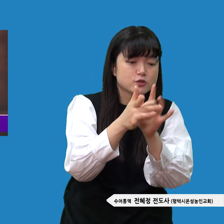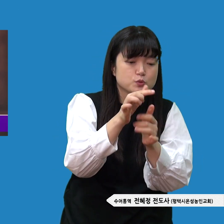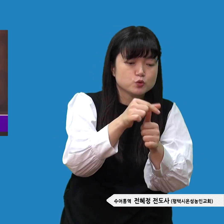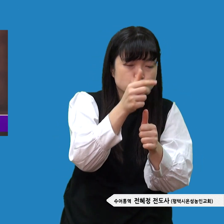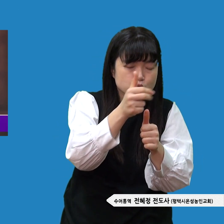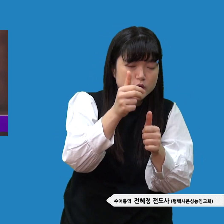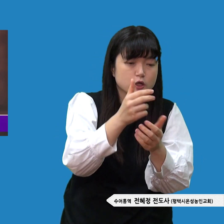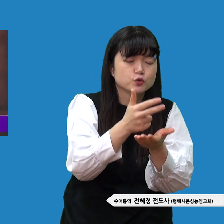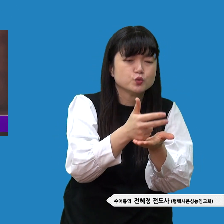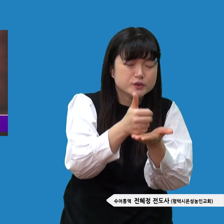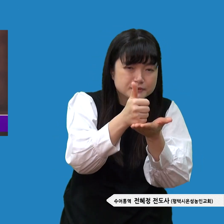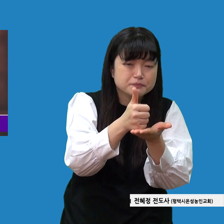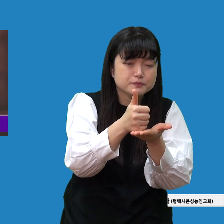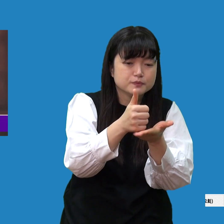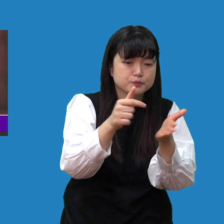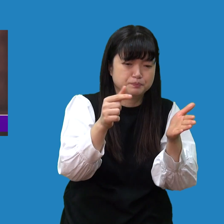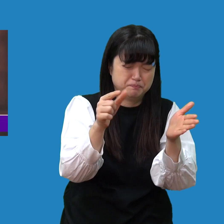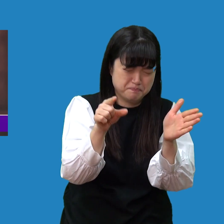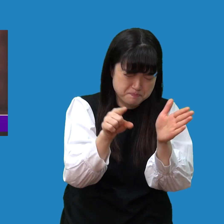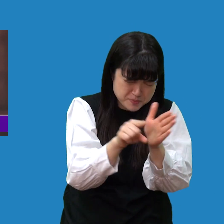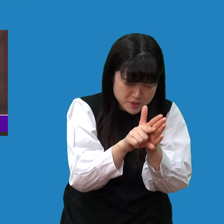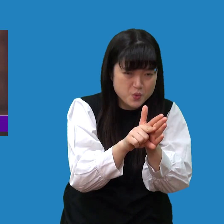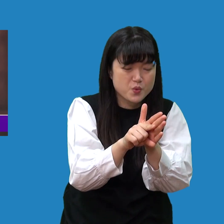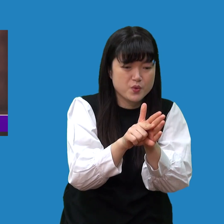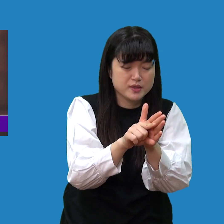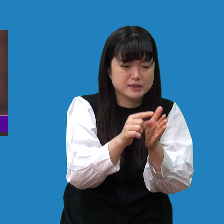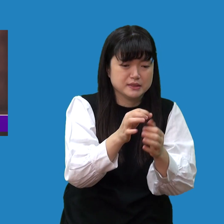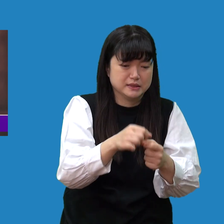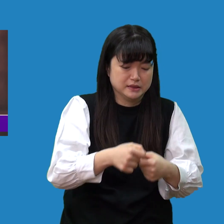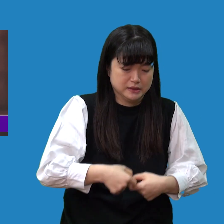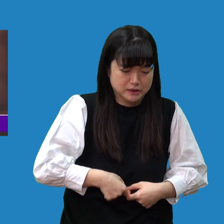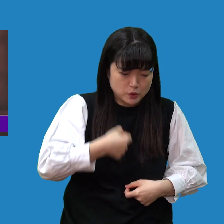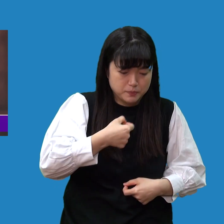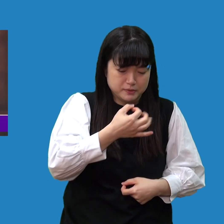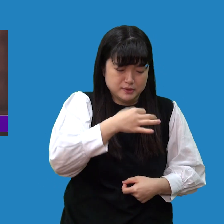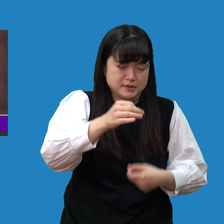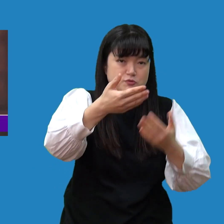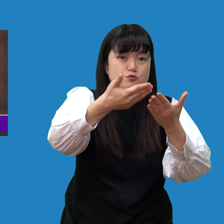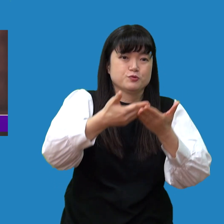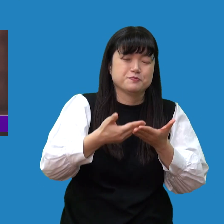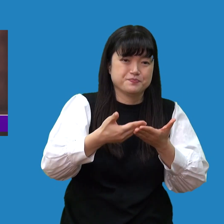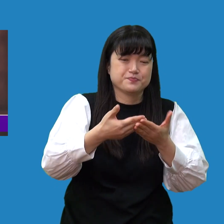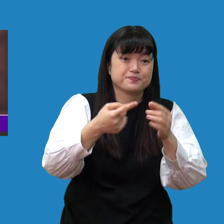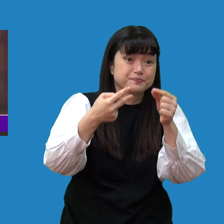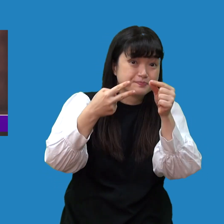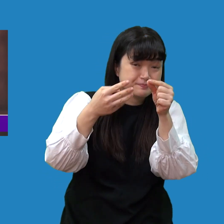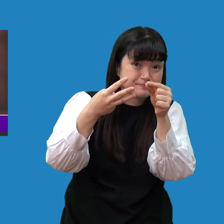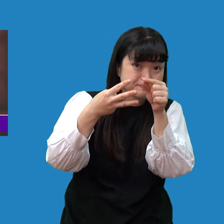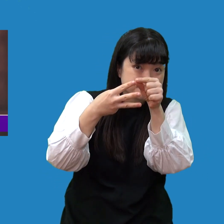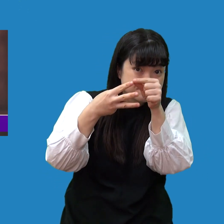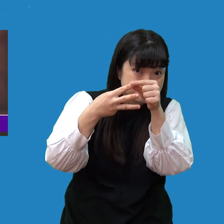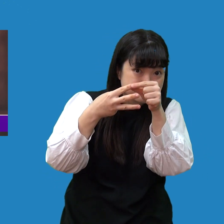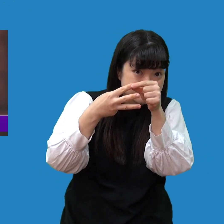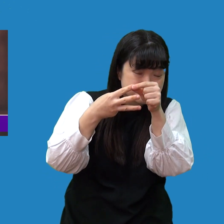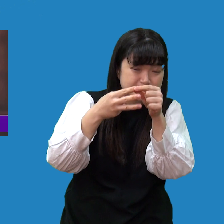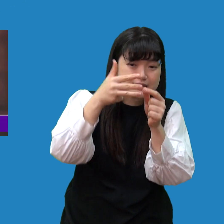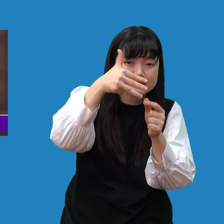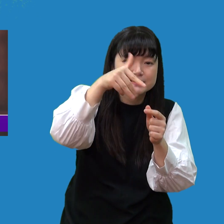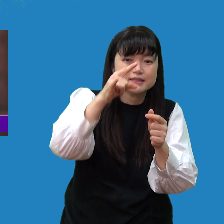구주와 주님으로 믿고 의롭다함을 받는 단계, 이걸 칭의의